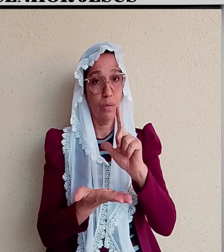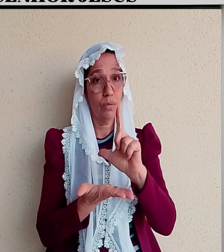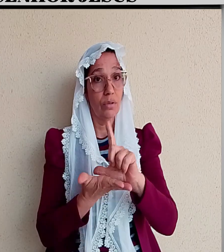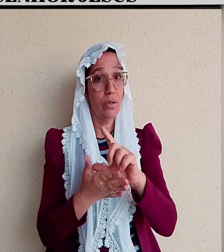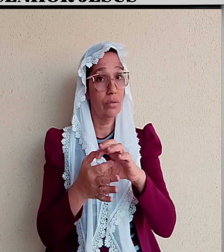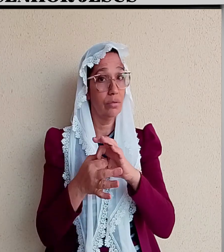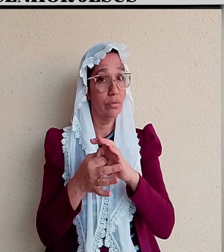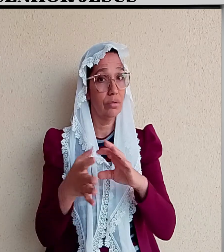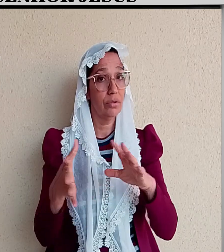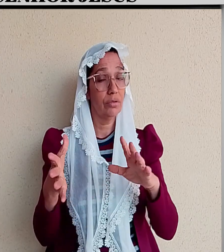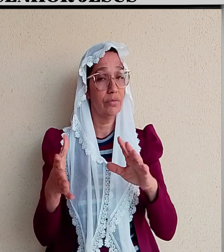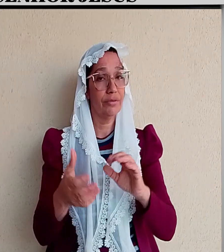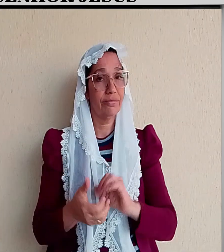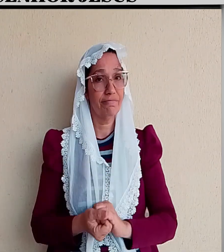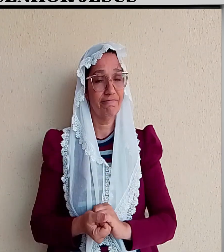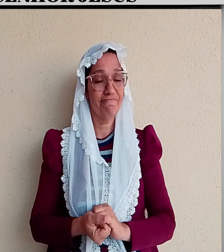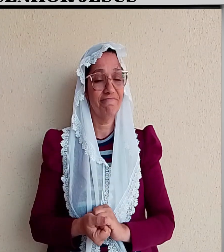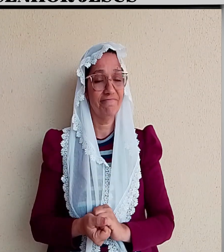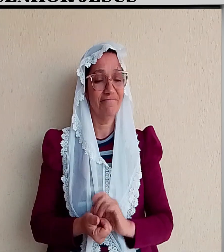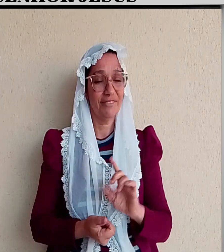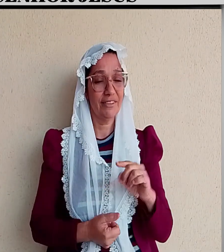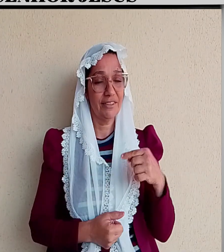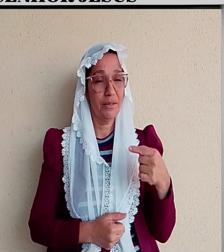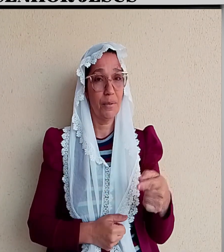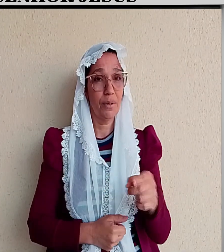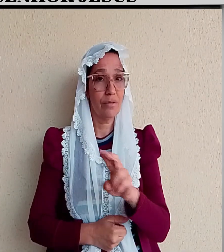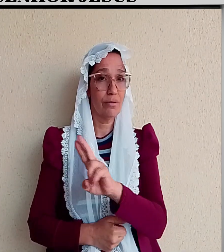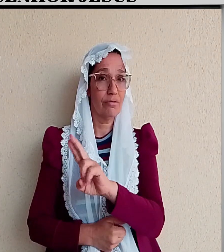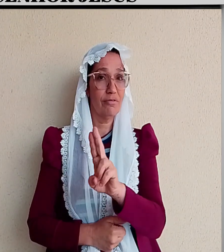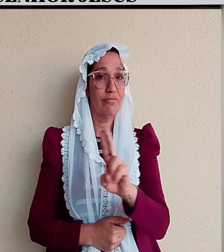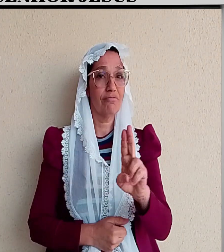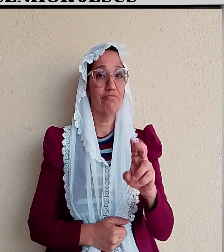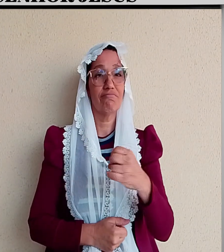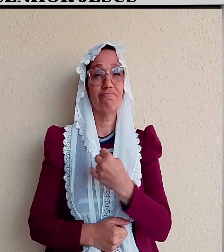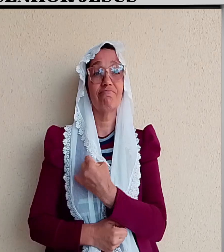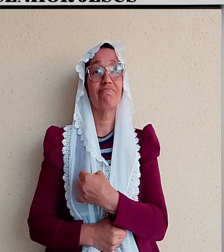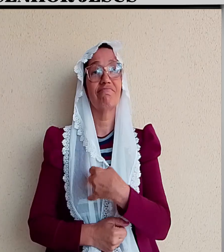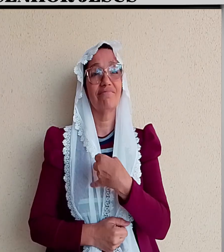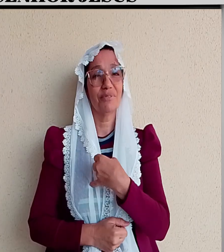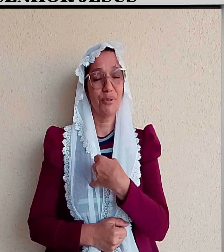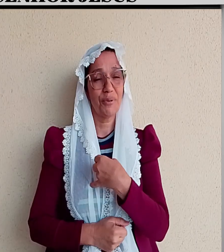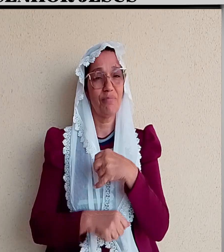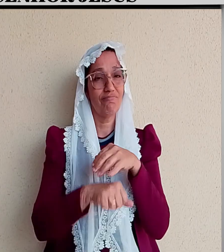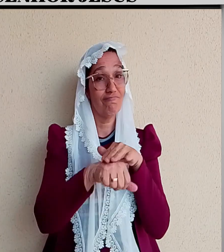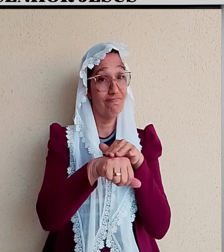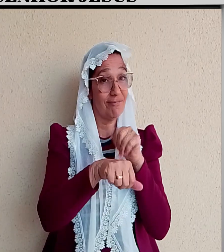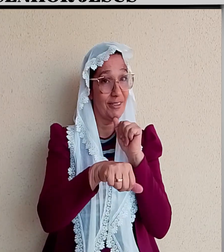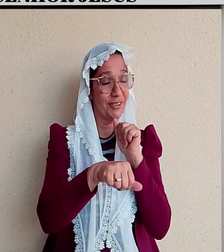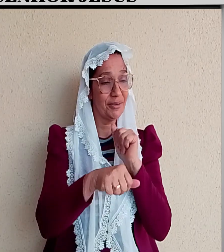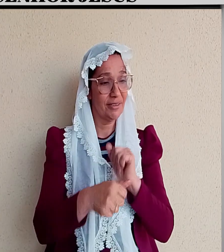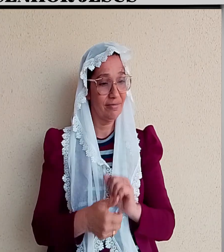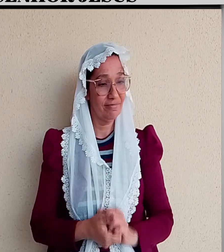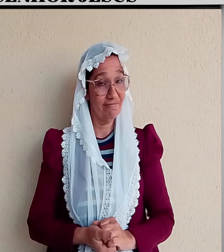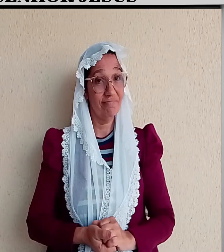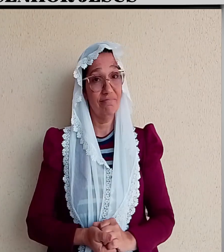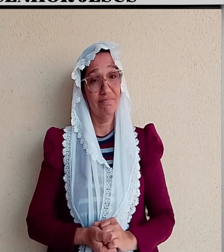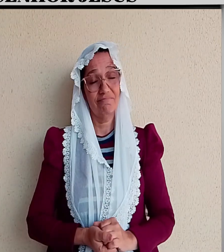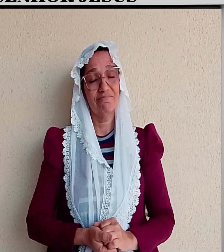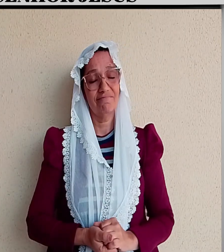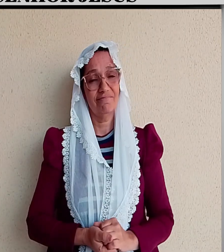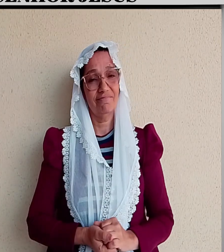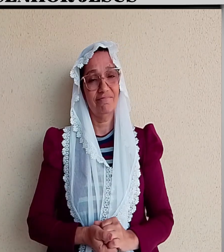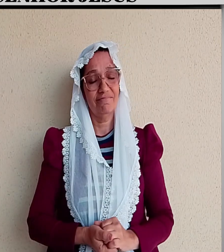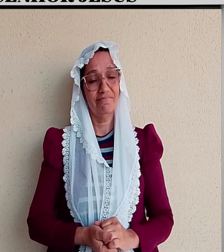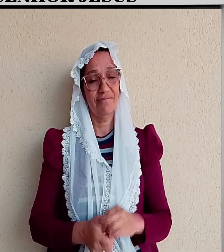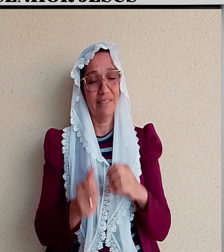meus segredos, os meus mistérios vão se abrir 100% na vossa mente. Eu direi quem tu foi, quem tu serás e quem tu és na